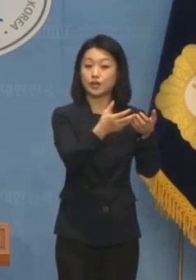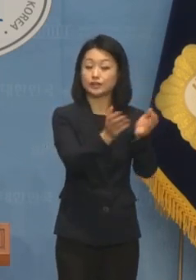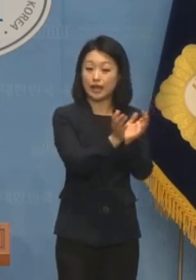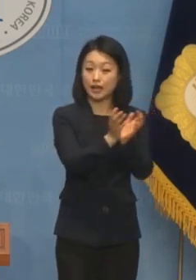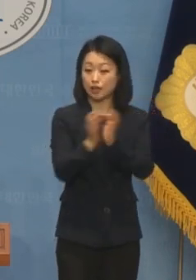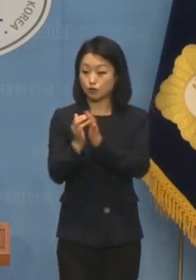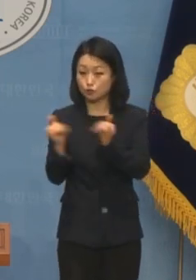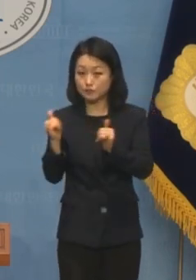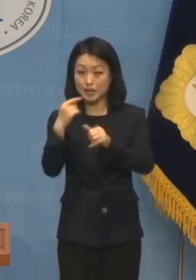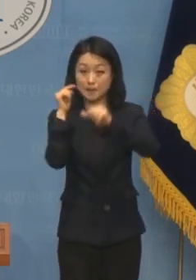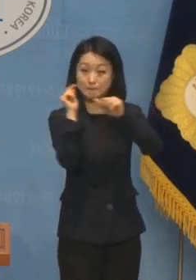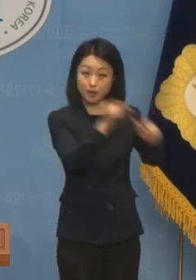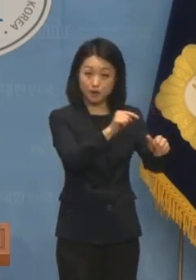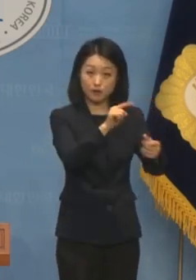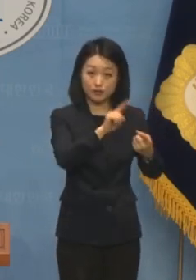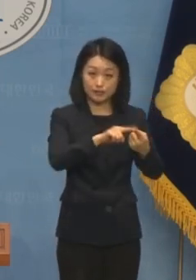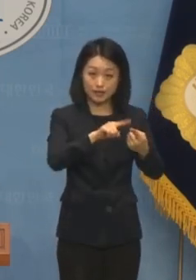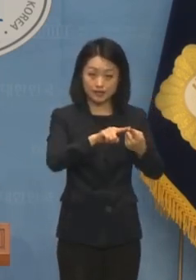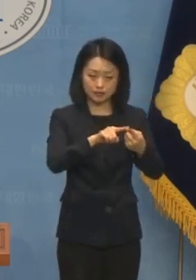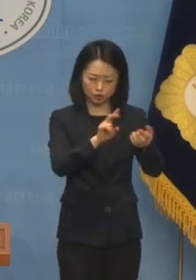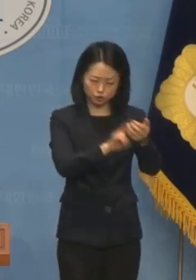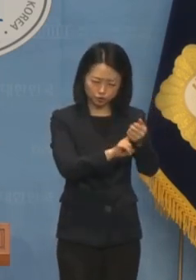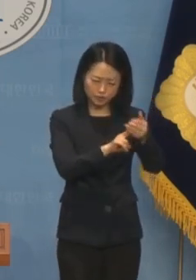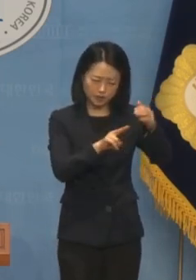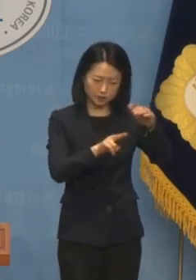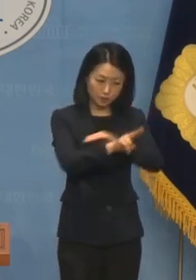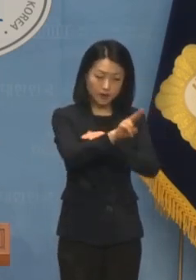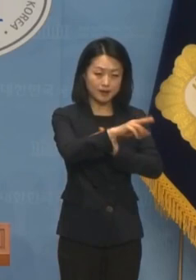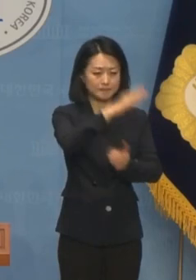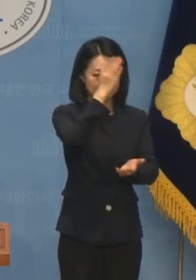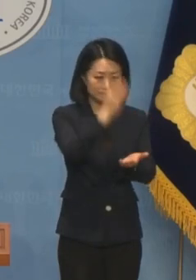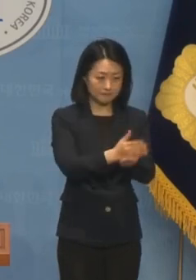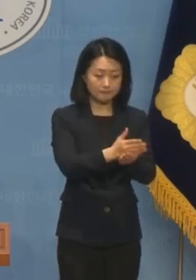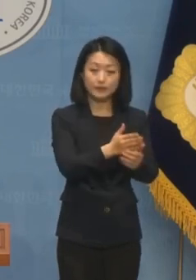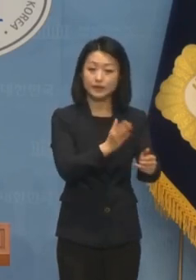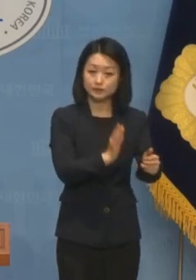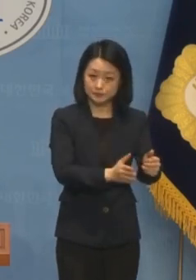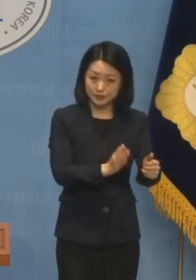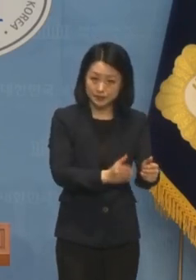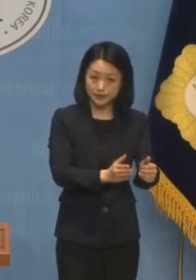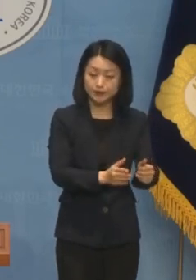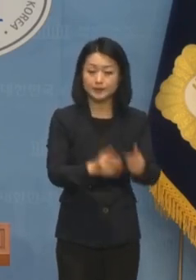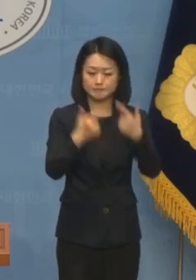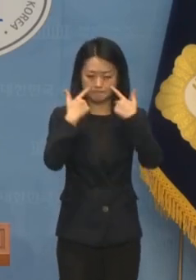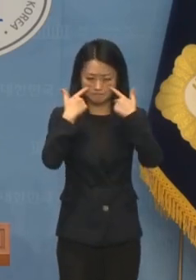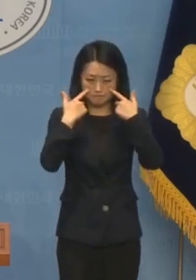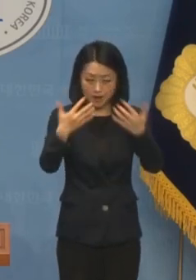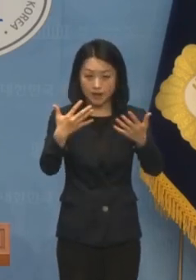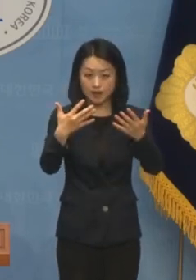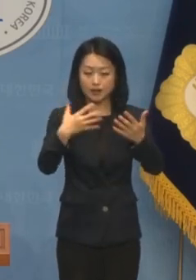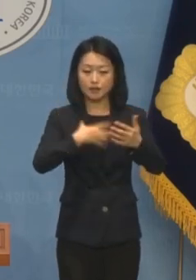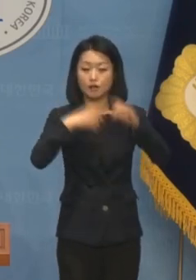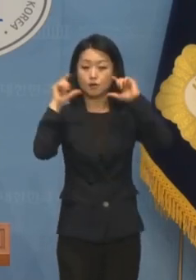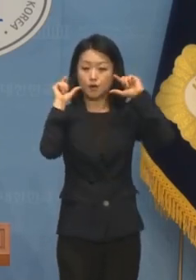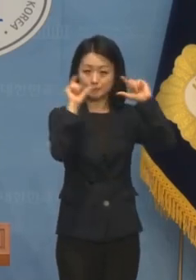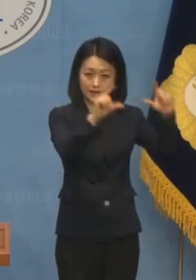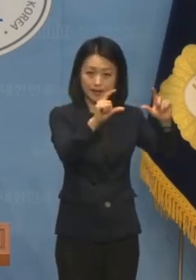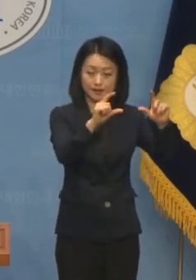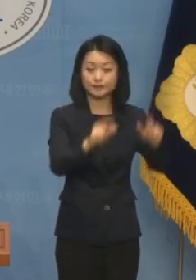국민의 명령으로부터 숨거나 도망칠 곳은 이제 없음을 분명히